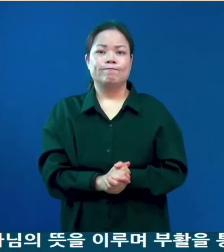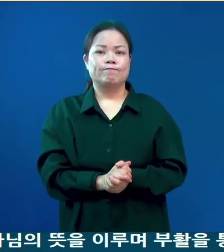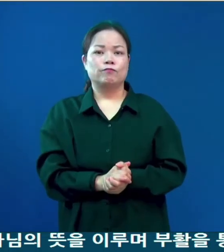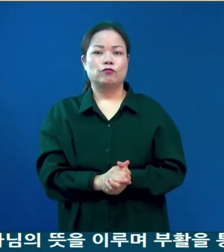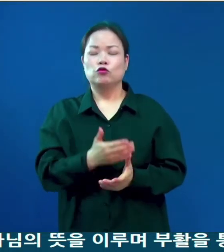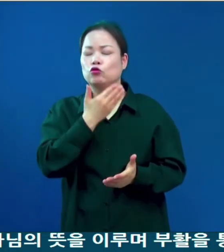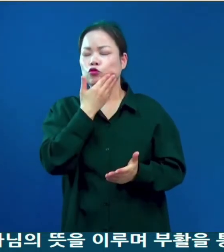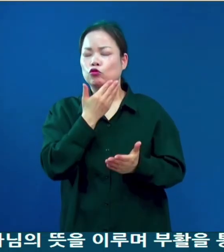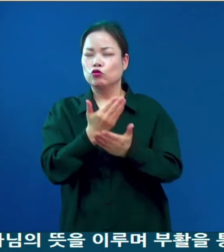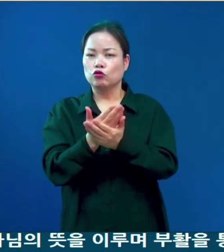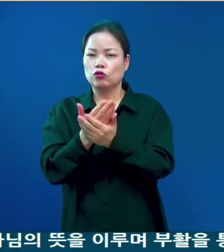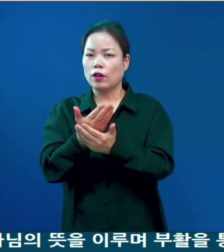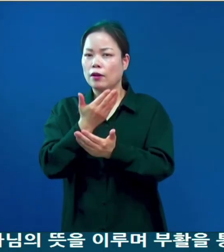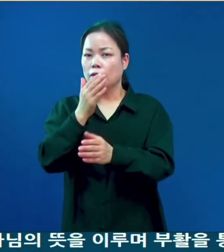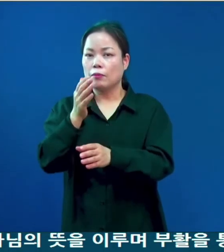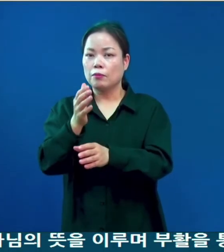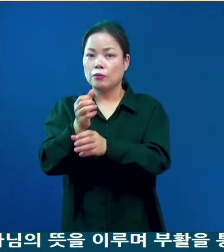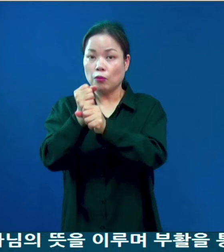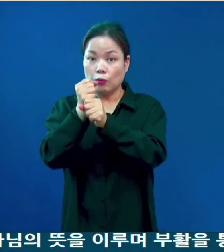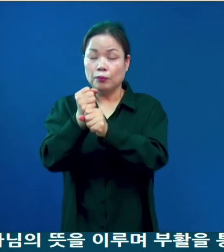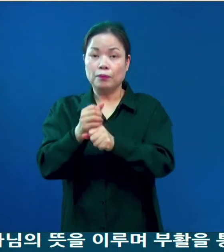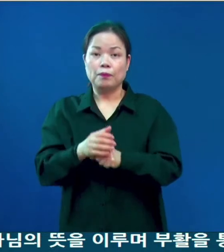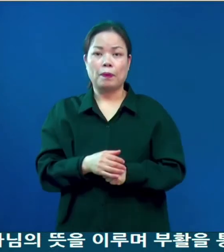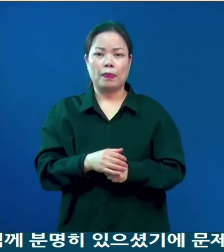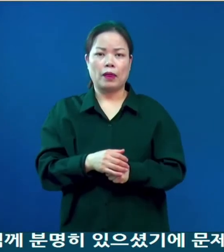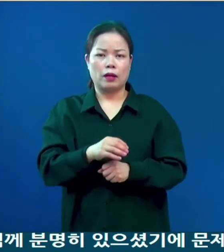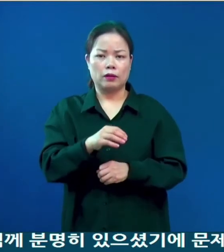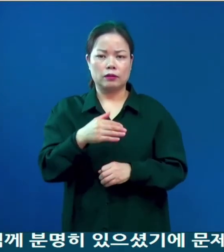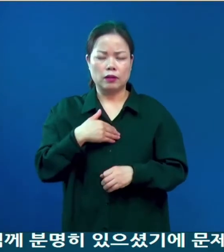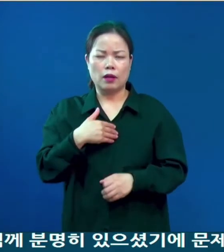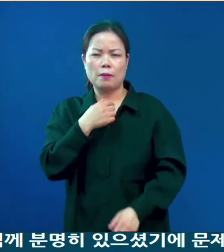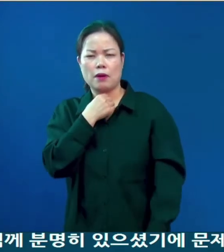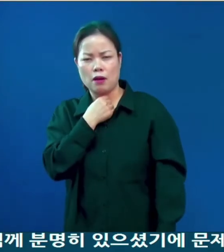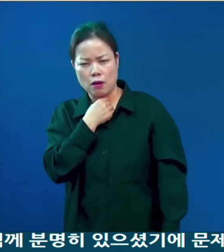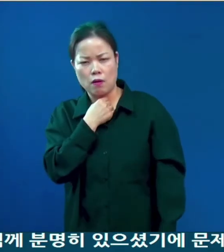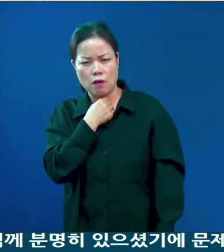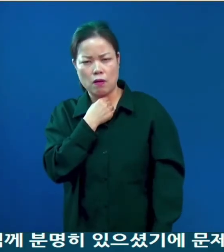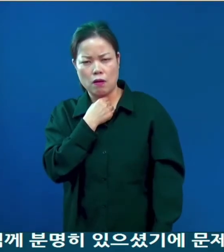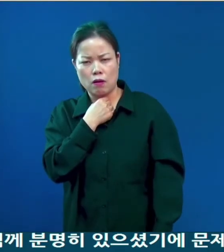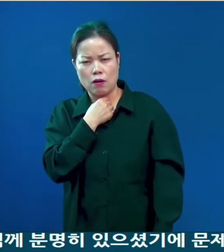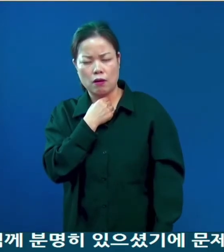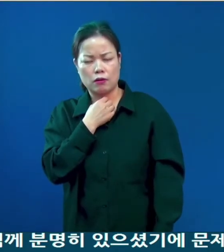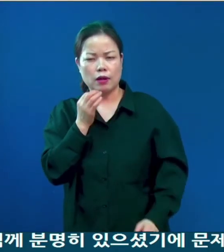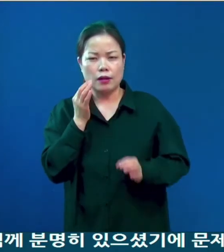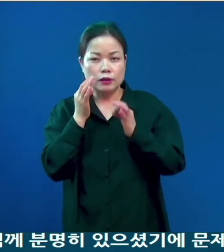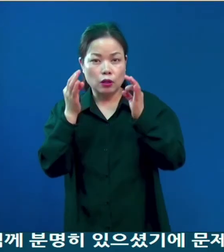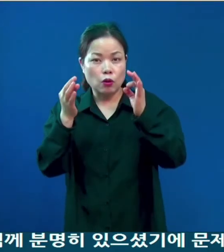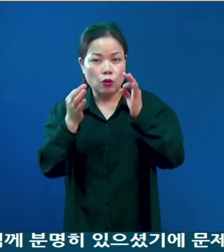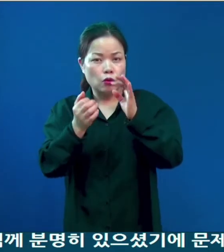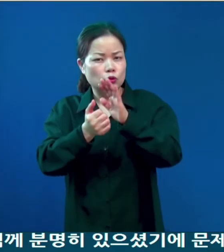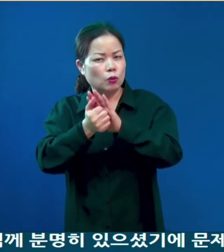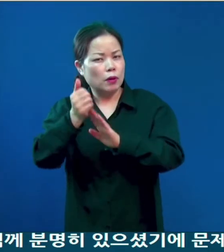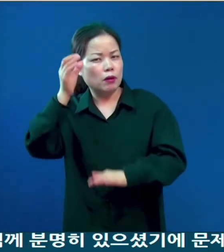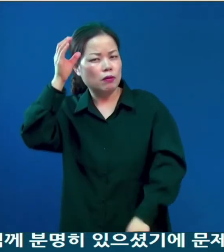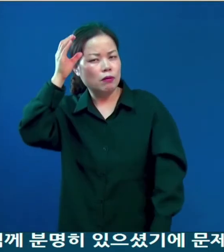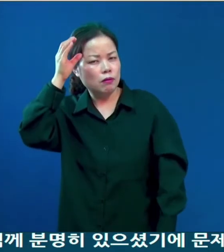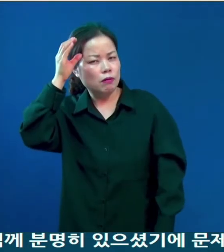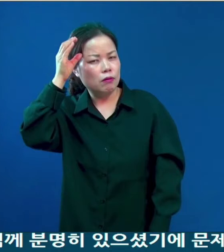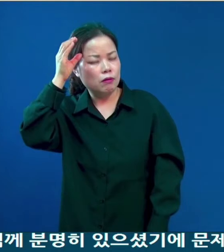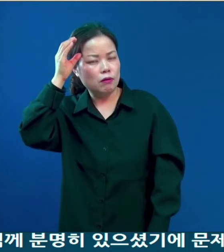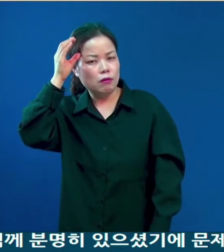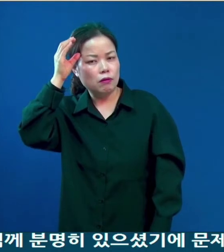중요한 포인트예요. 아주 중요한 포인트. 뭐냐면 비록 나의 바램과 또 간절한 어떤 소망, 기대,